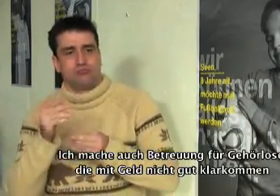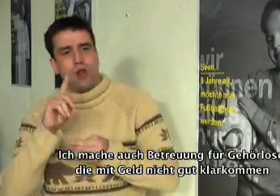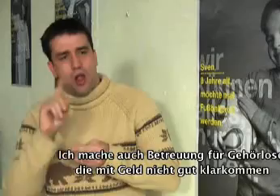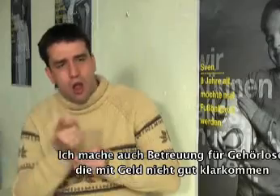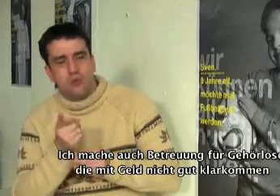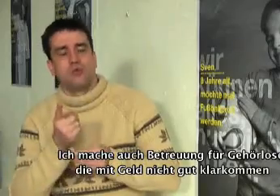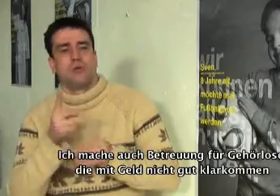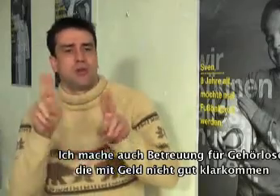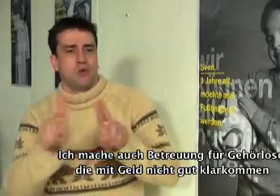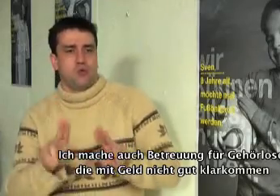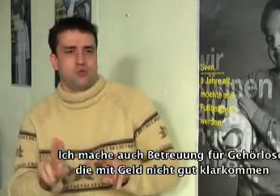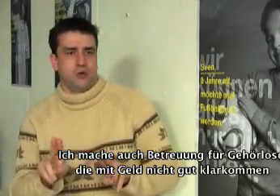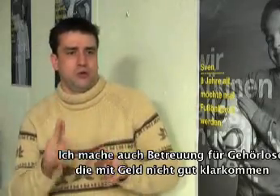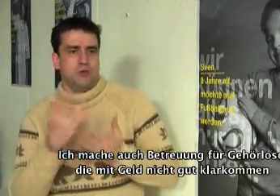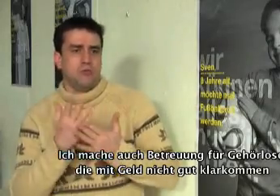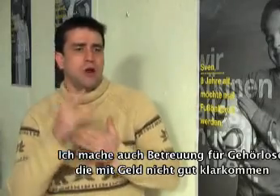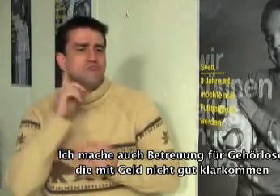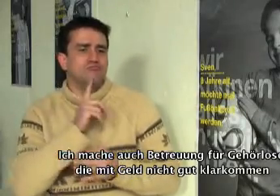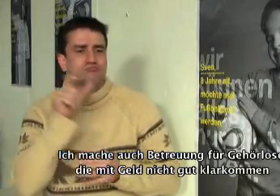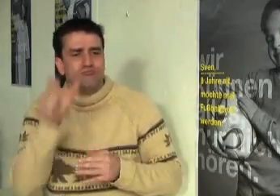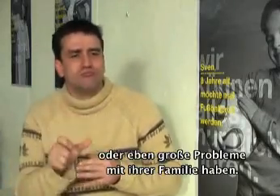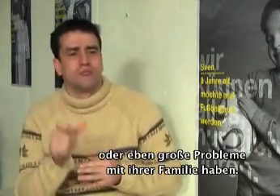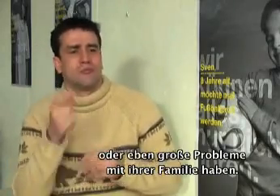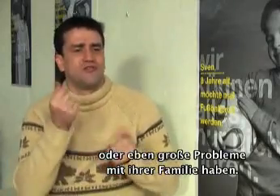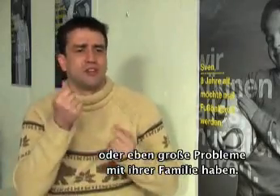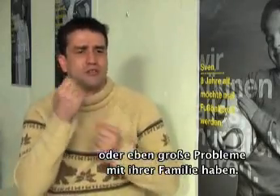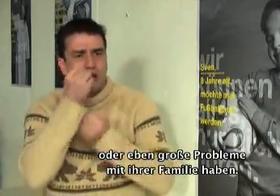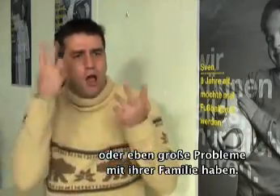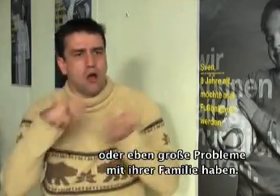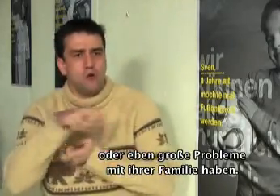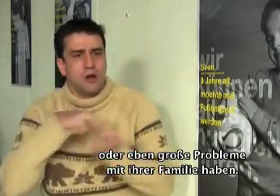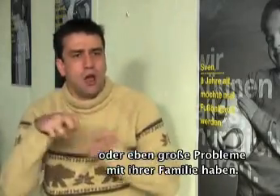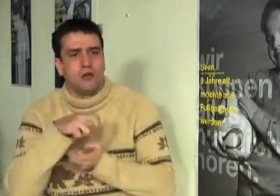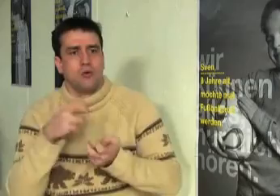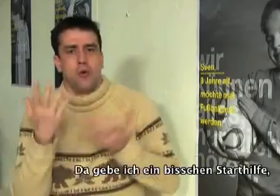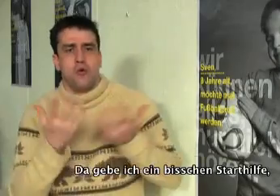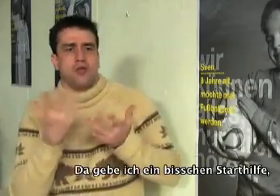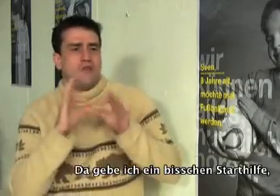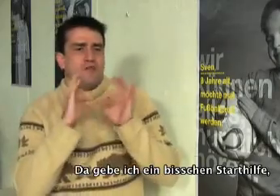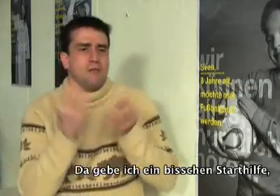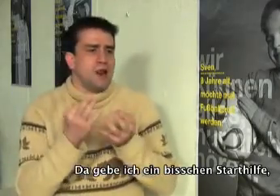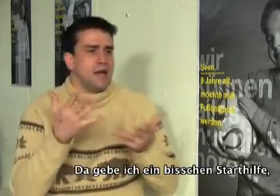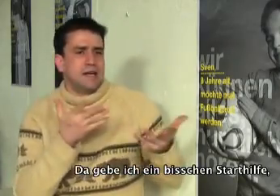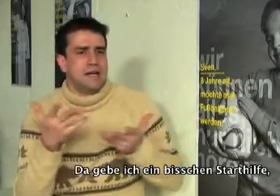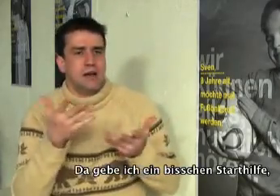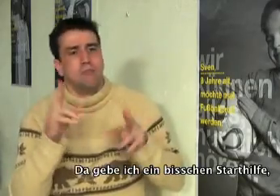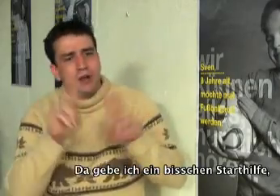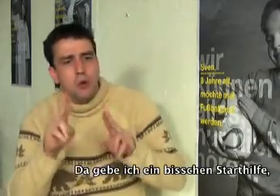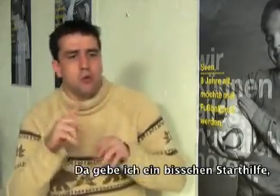Ich mache auch Betreuung für Gehörlose, die mit Geld nicht gut klarkommen oder eben sehr große Probleme mit ihrer Familie haben. Da gebe ich ein